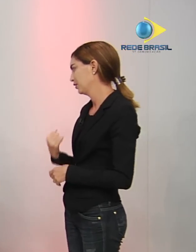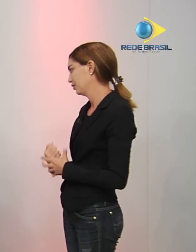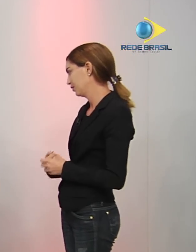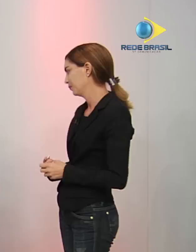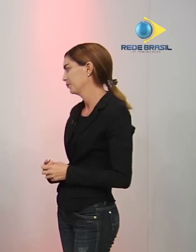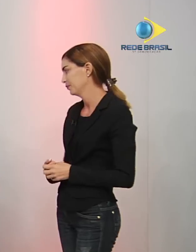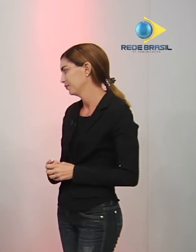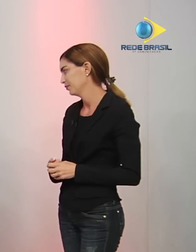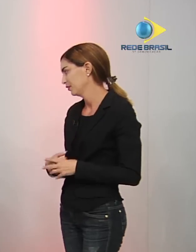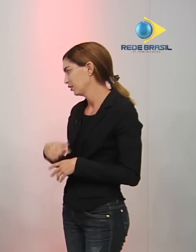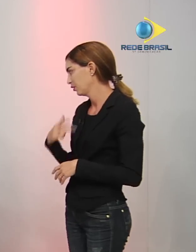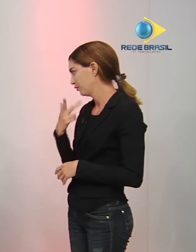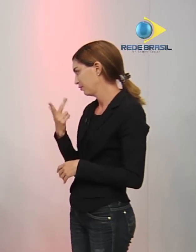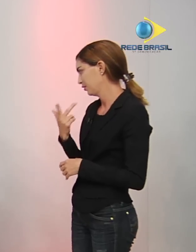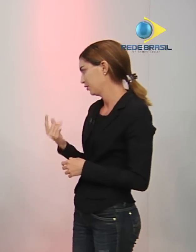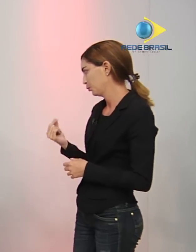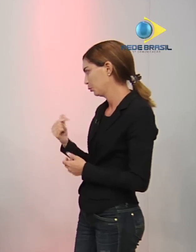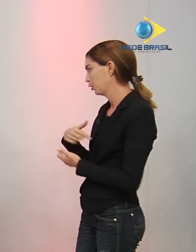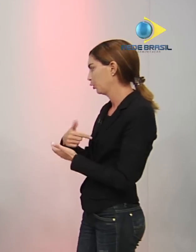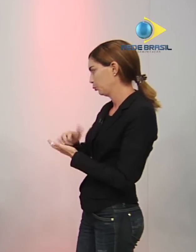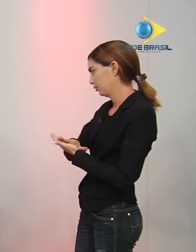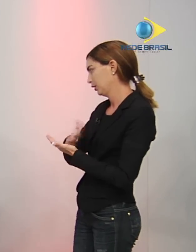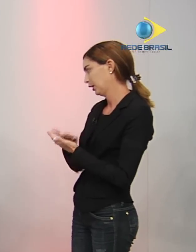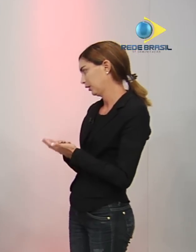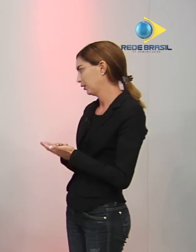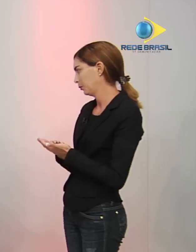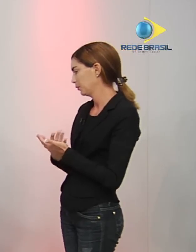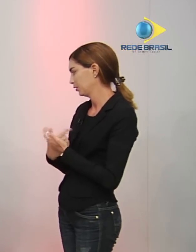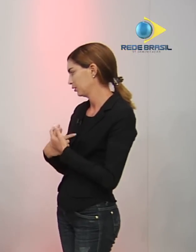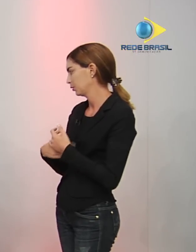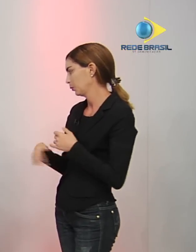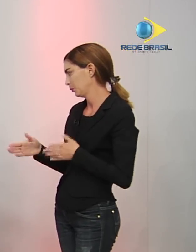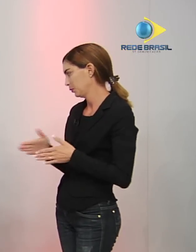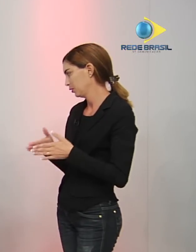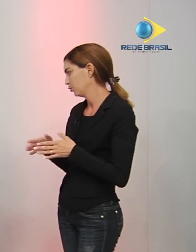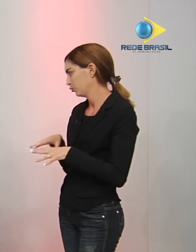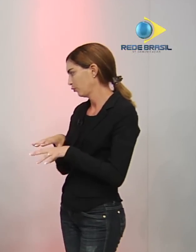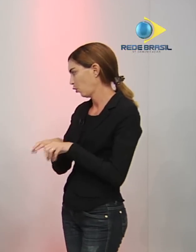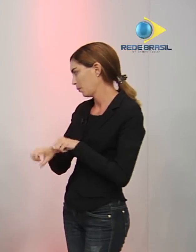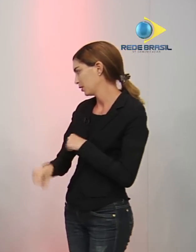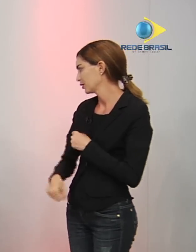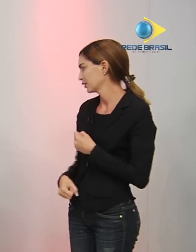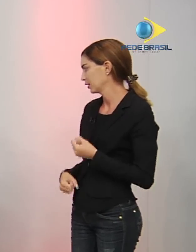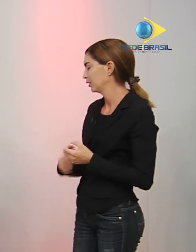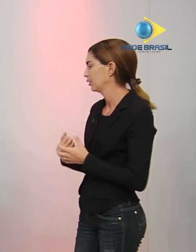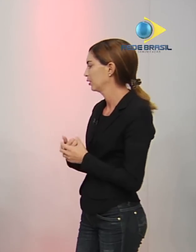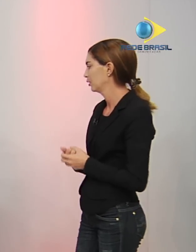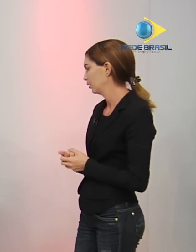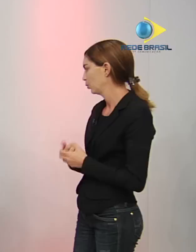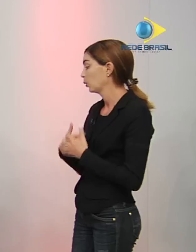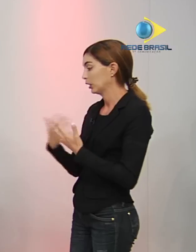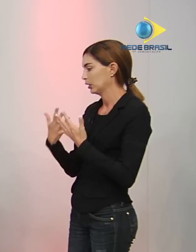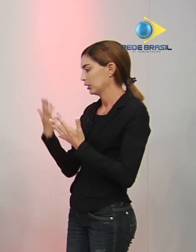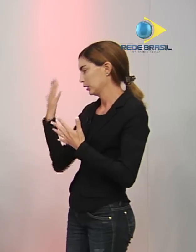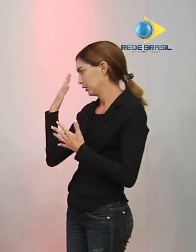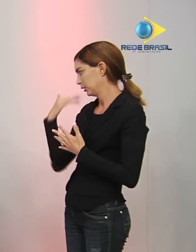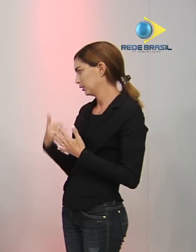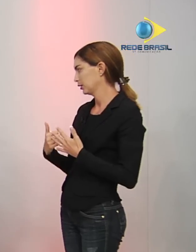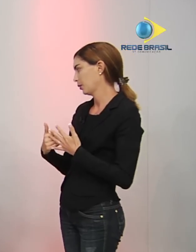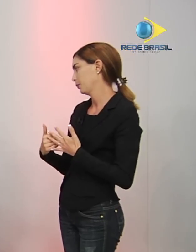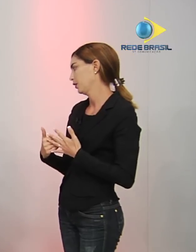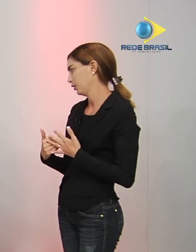Araújo, falando um pouquinho, que ela é intérprete, não é? Passou por um período de formação, não isso, Isabela? Eu queria saber justamente